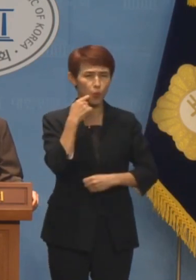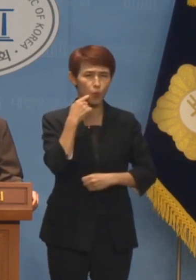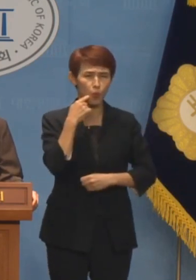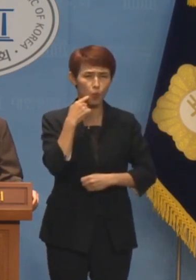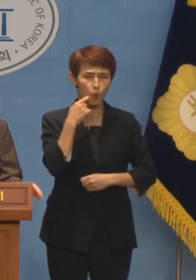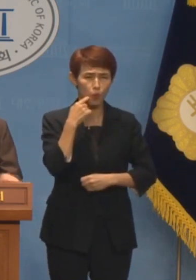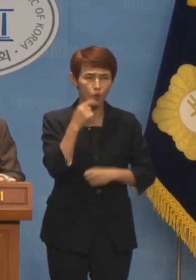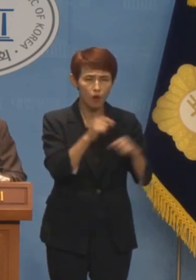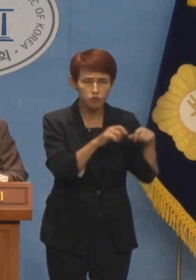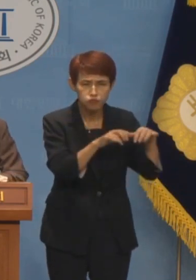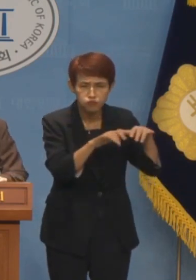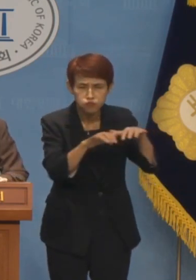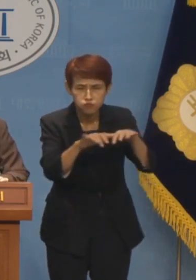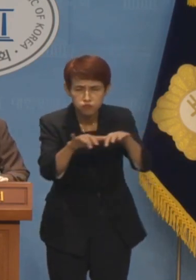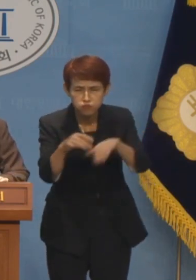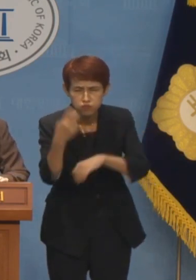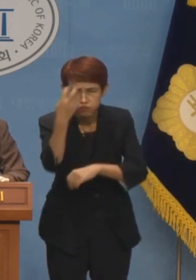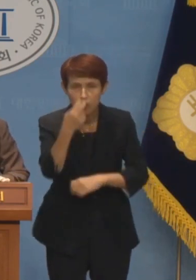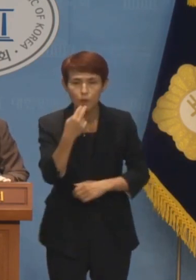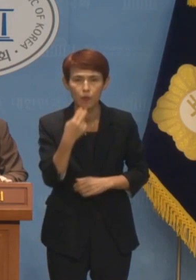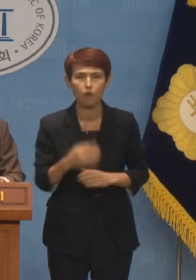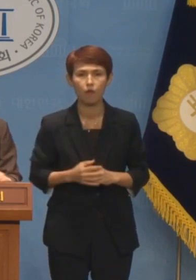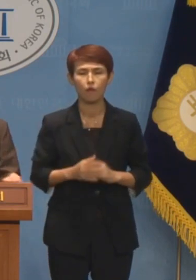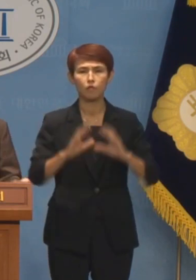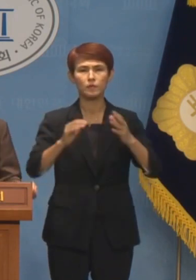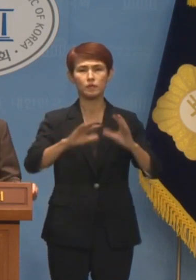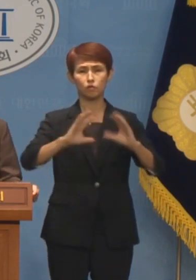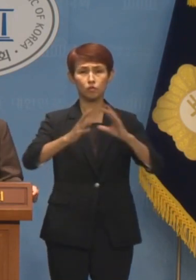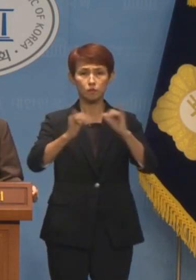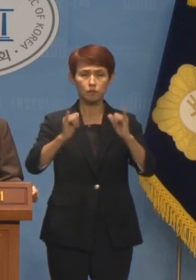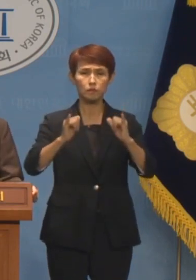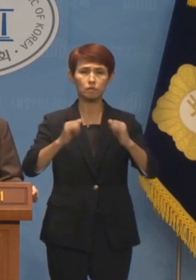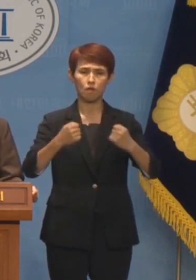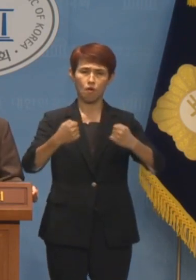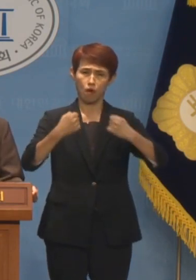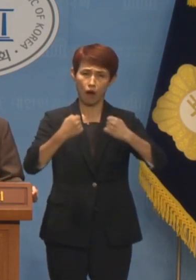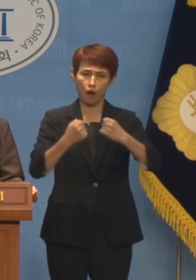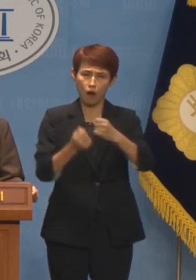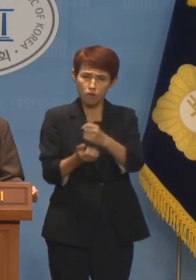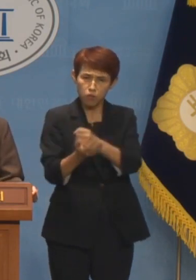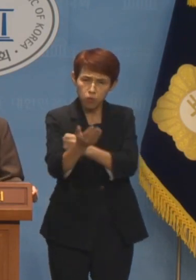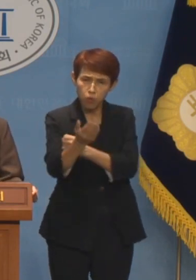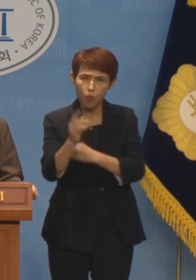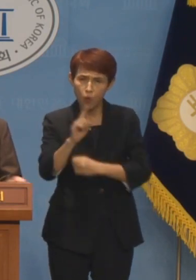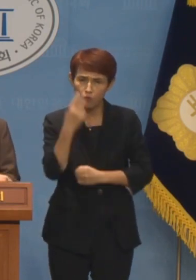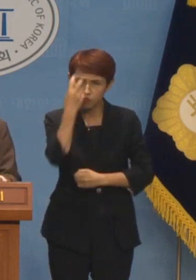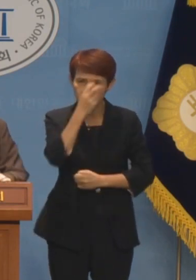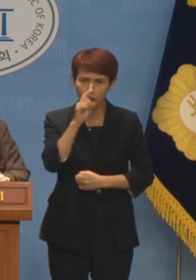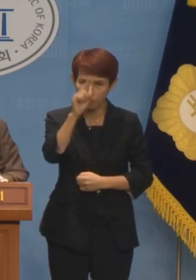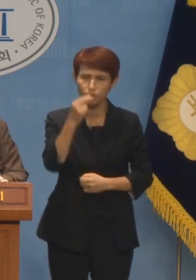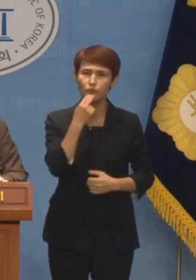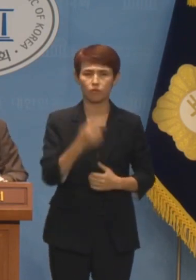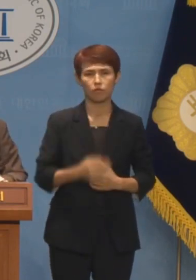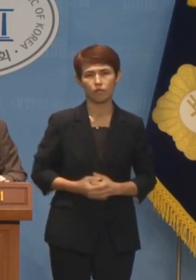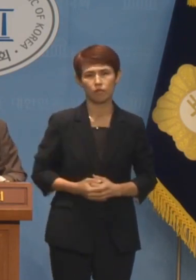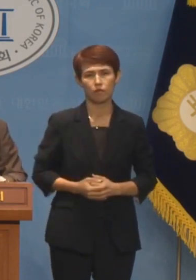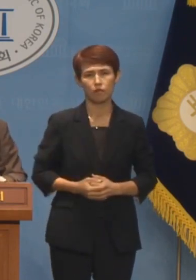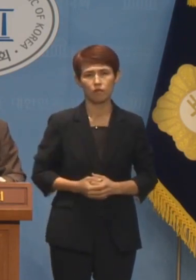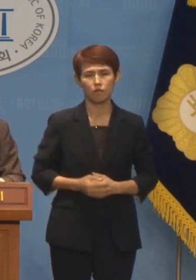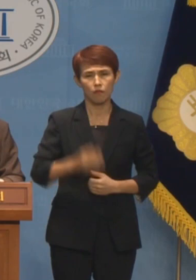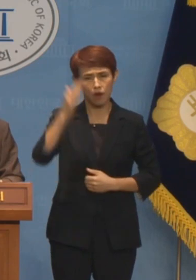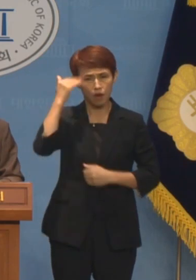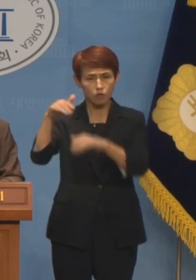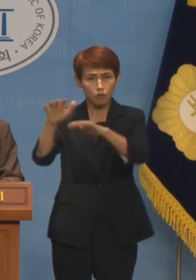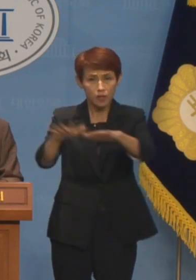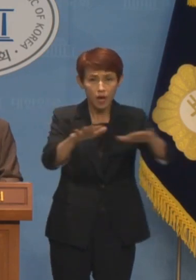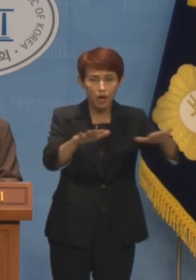추적하지도 않았고 국민 건강에 미칠 영향에 대한 장기간의 추적조사도 없었습니다. 우리 해역에 대한